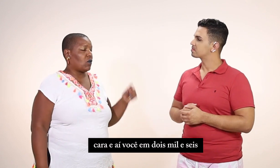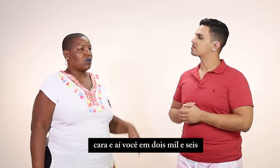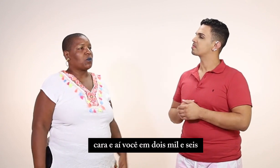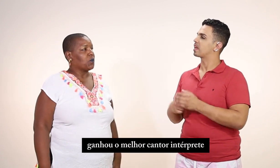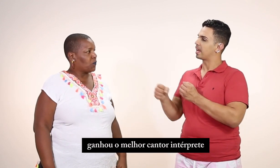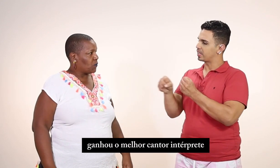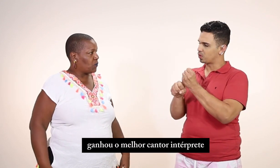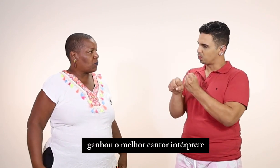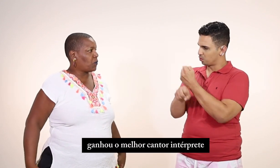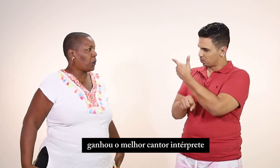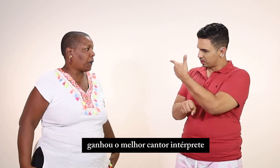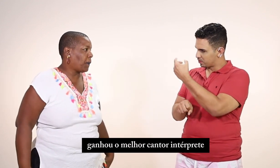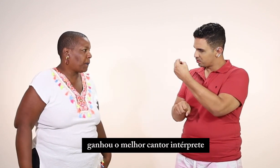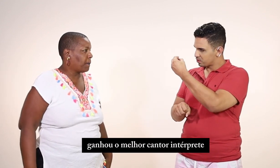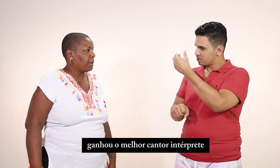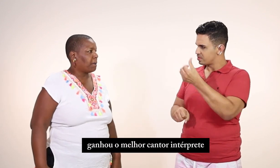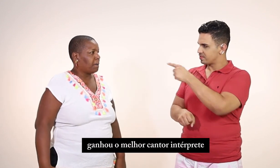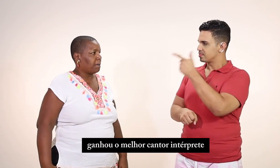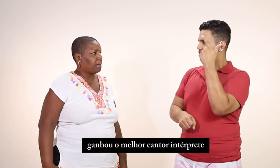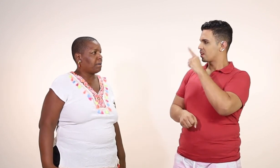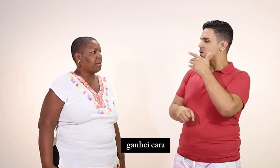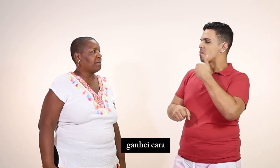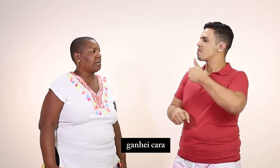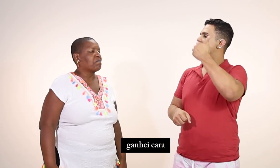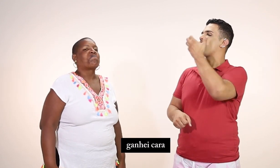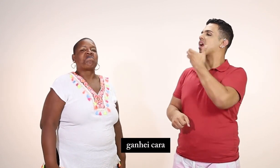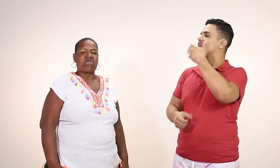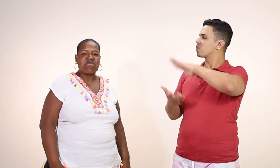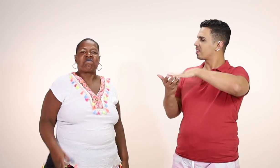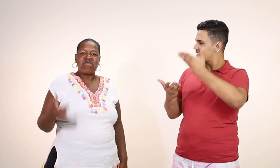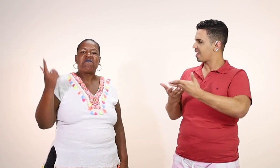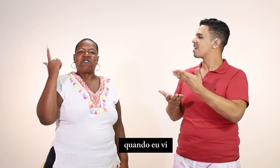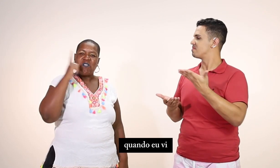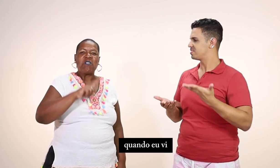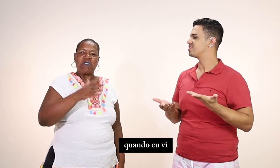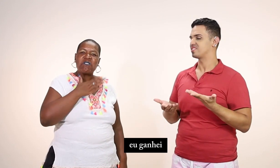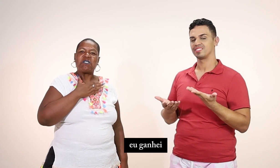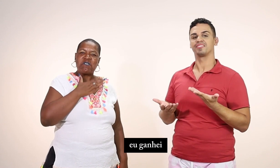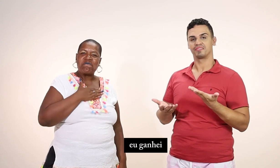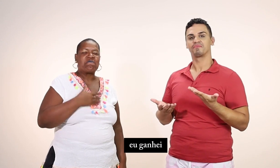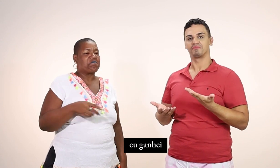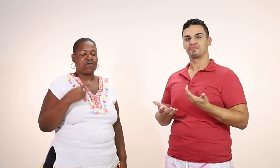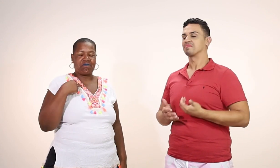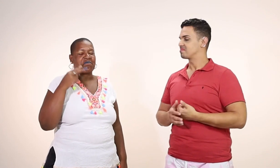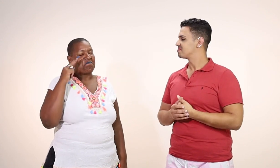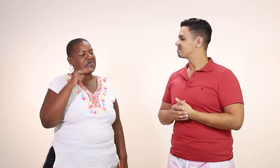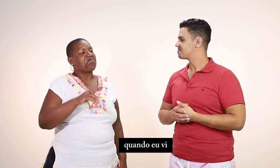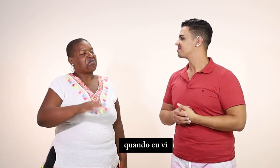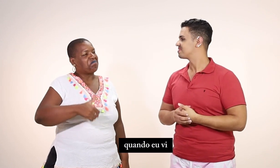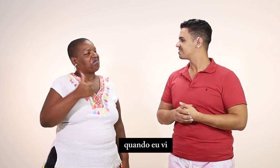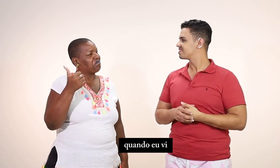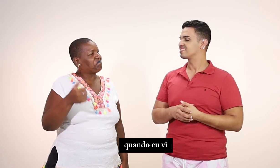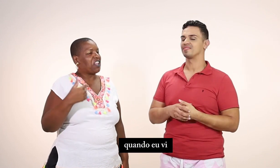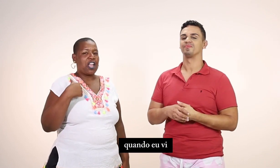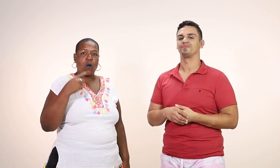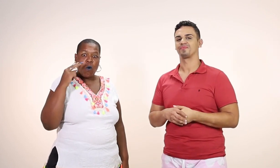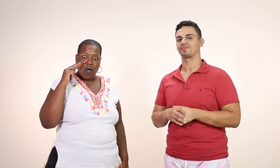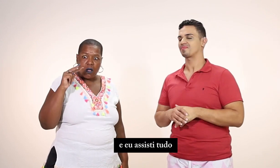2006, ganhou o melhor cantor-intérprete. Ganhei, cara. Ganhei Quando eu o vi, eu prêmio de ganhei. melhor intérprete. Quando eu vi e